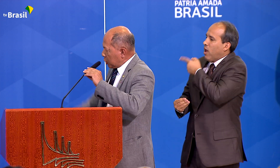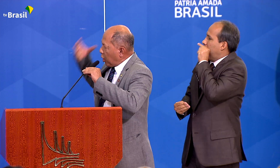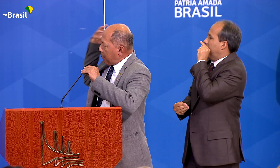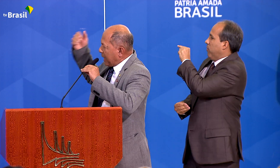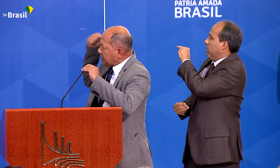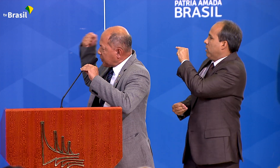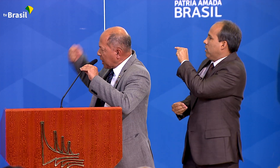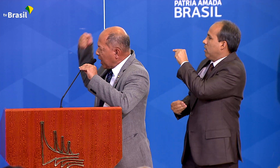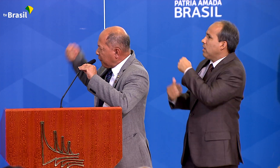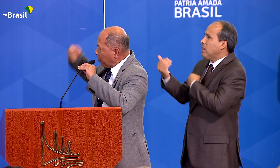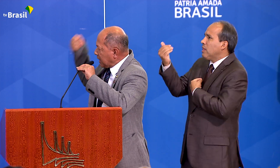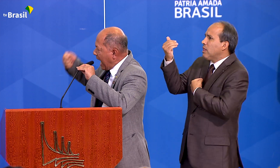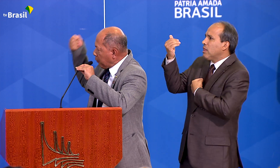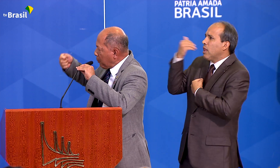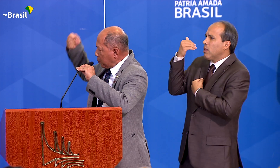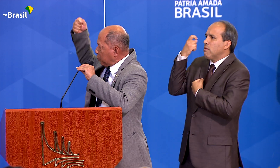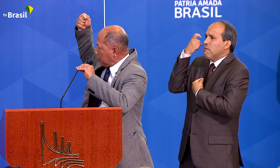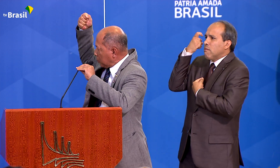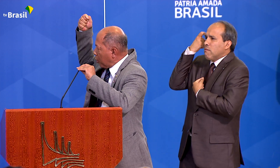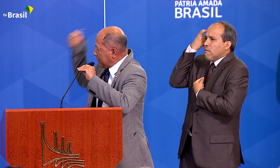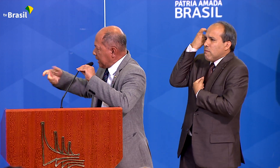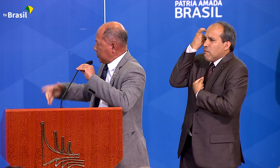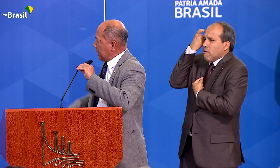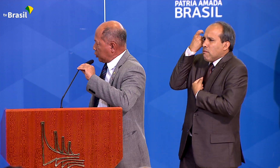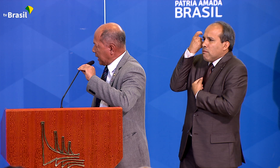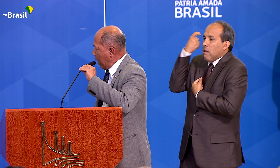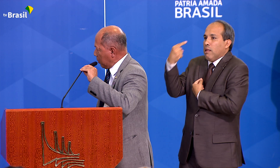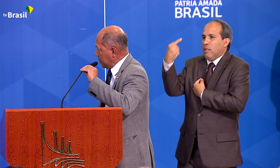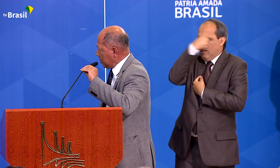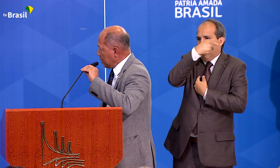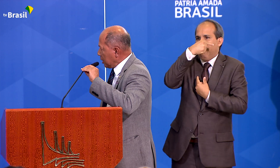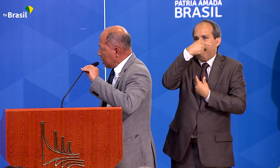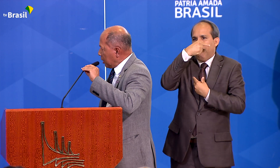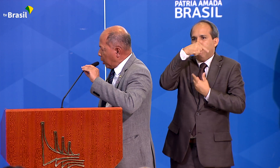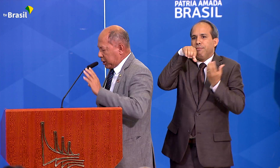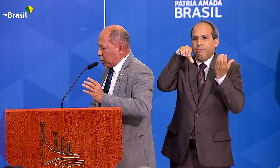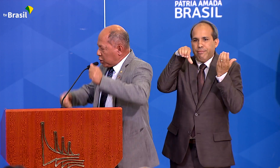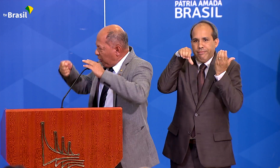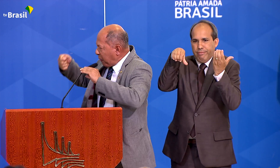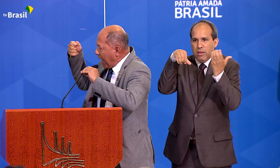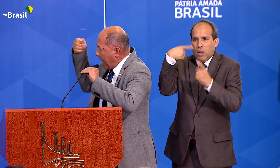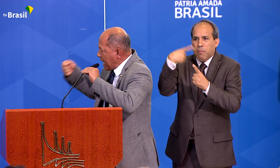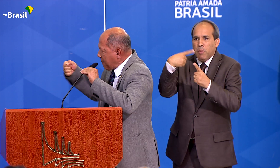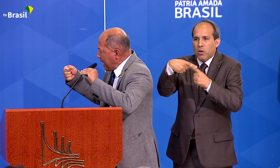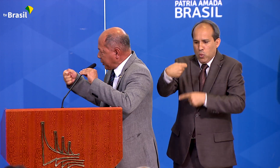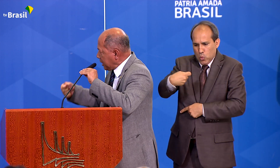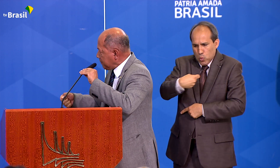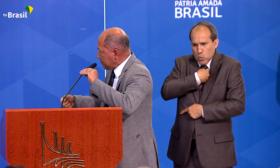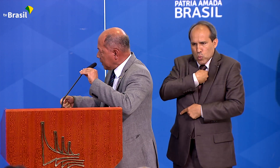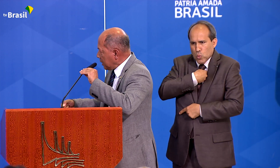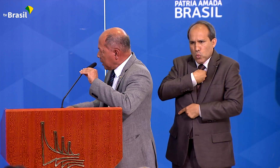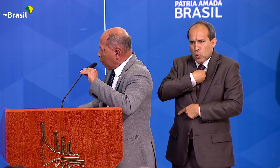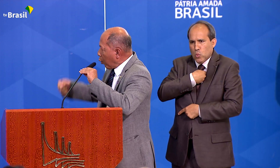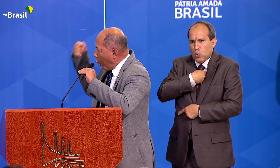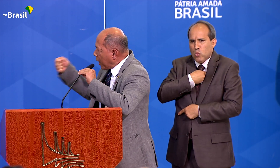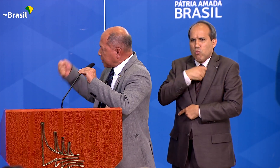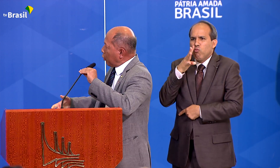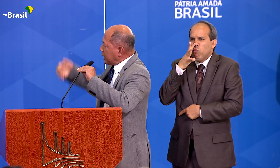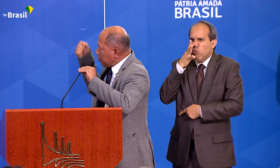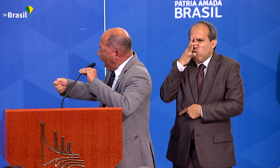que estou apreensivo lá no Congresso Nacional porque eu sou ferrenhamente